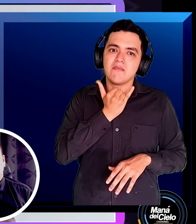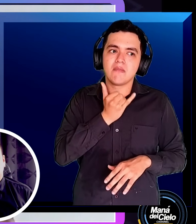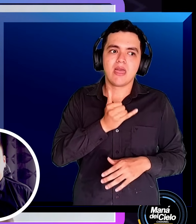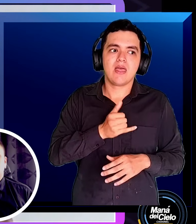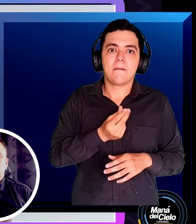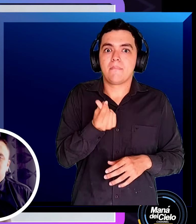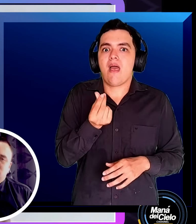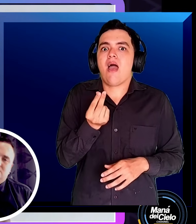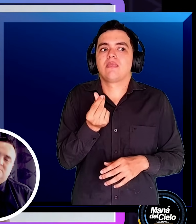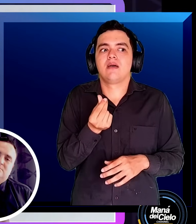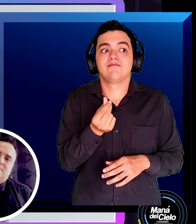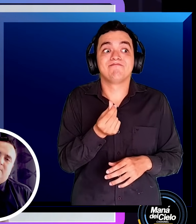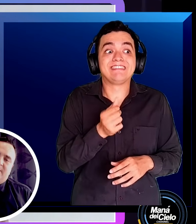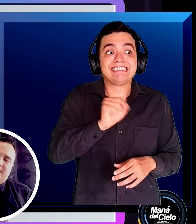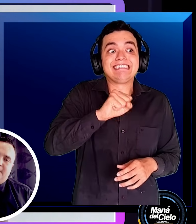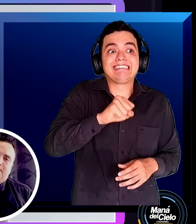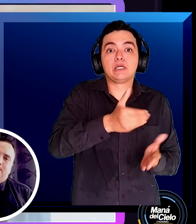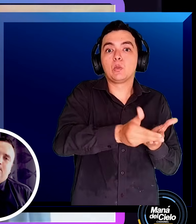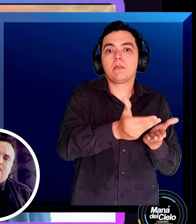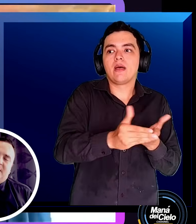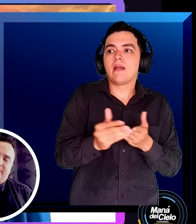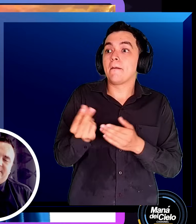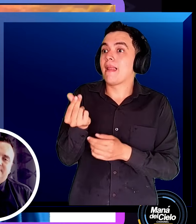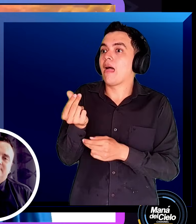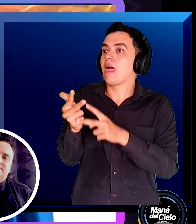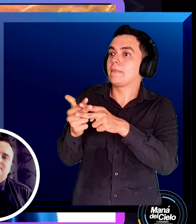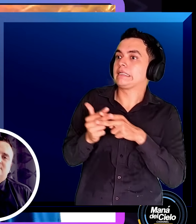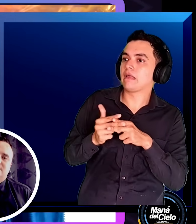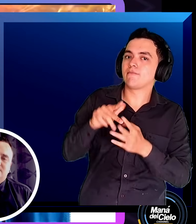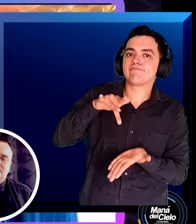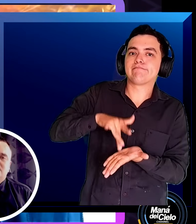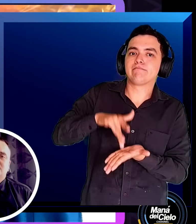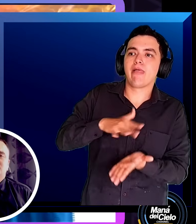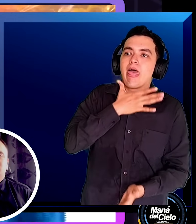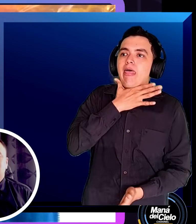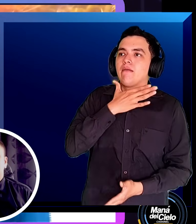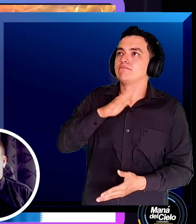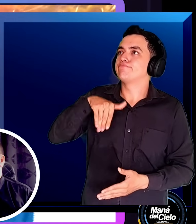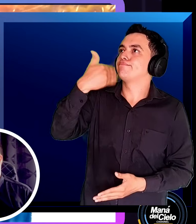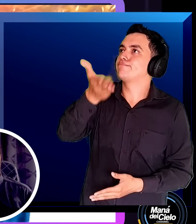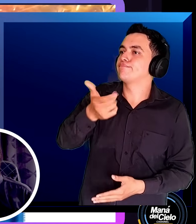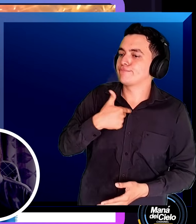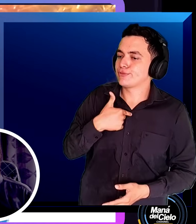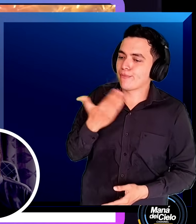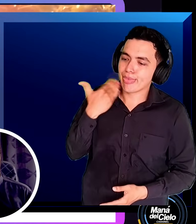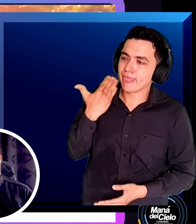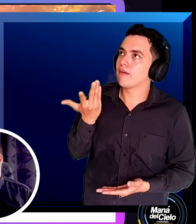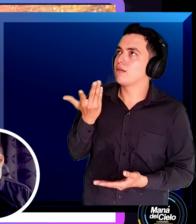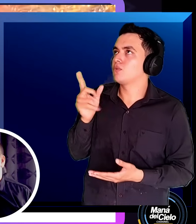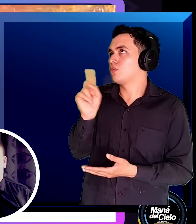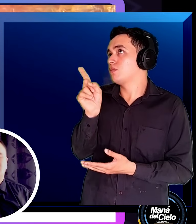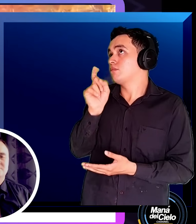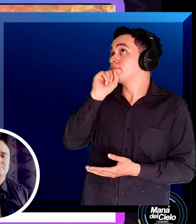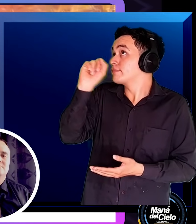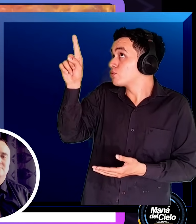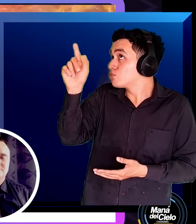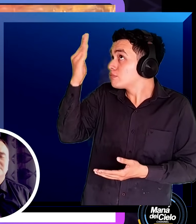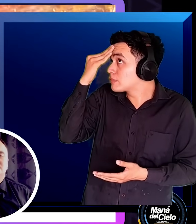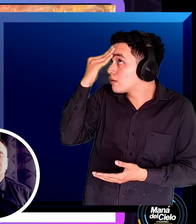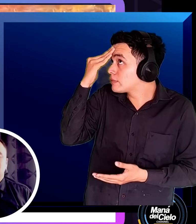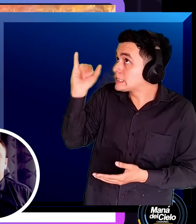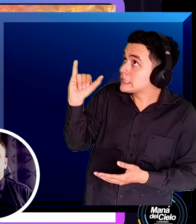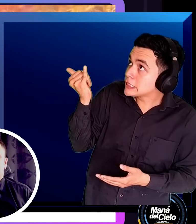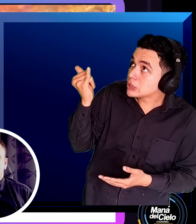Y por eso necesitamos hoy, mañana, pasado mañana, enséñame a orar, enséñame a ayunar, dame